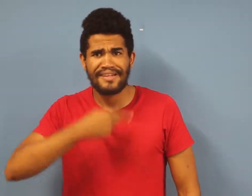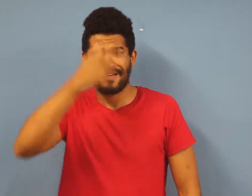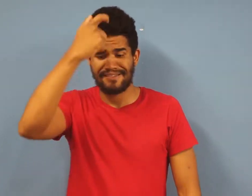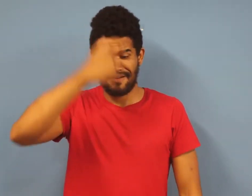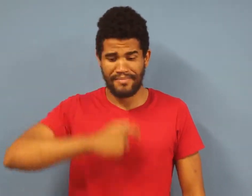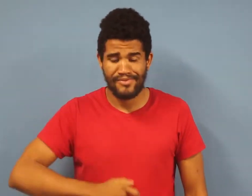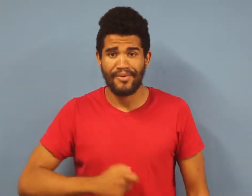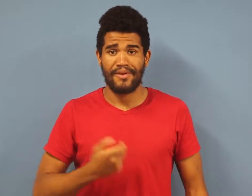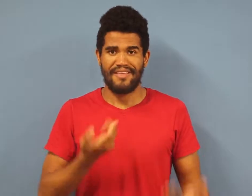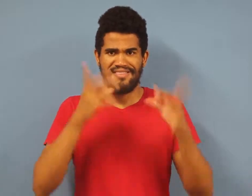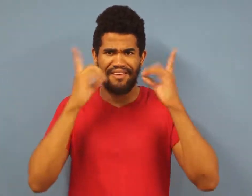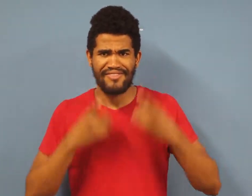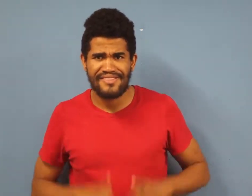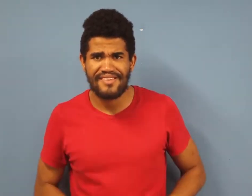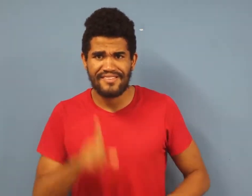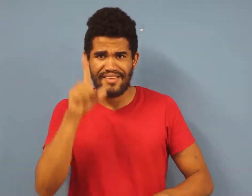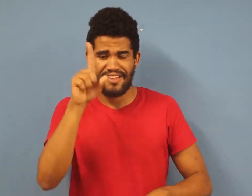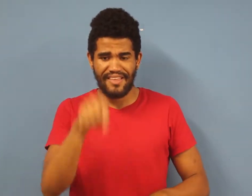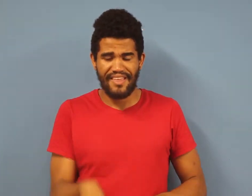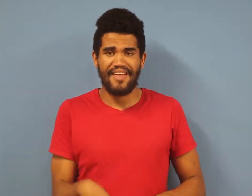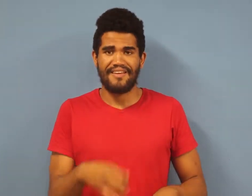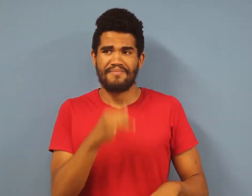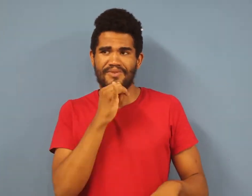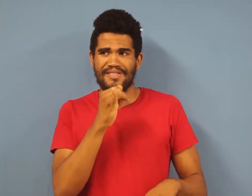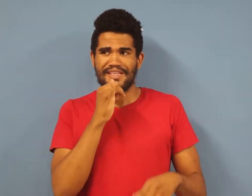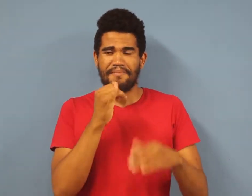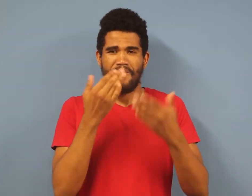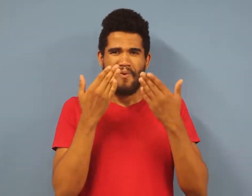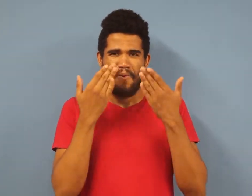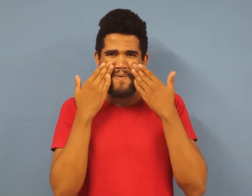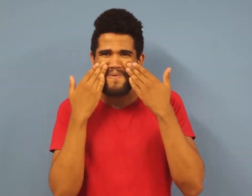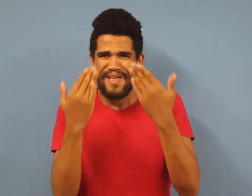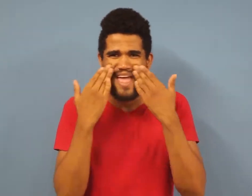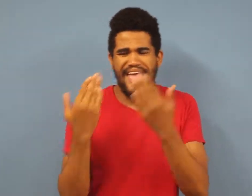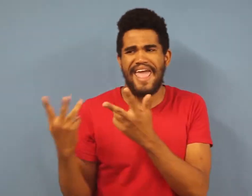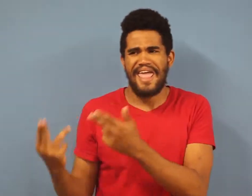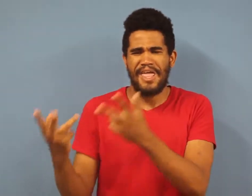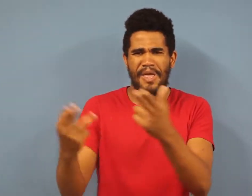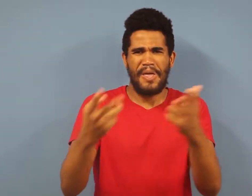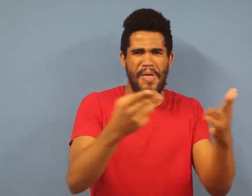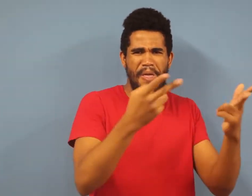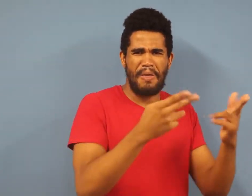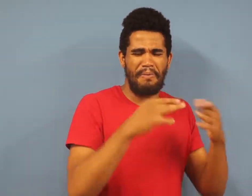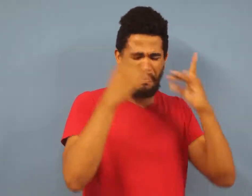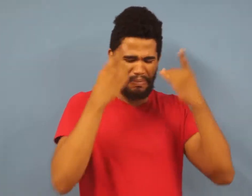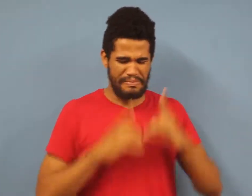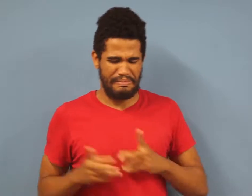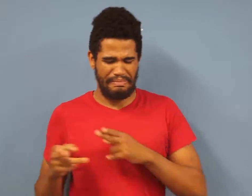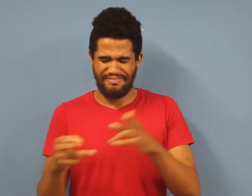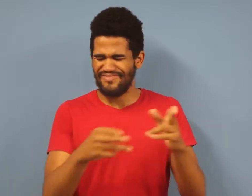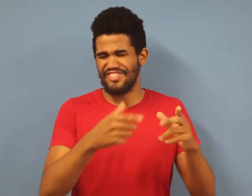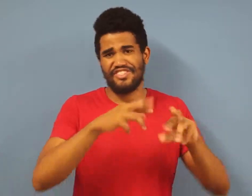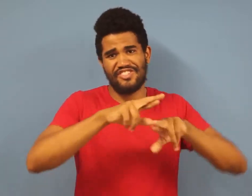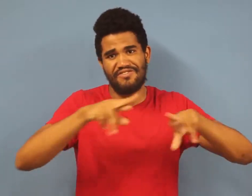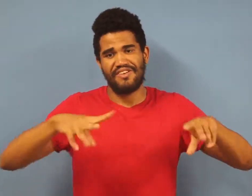que a mesma deficiência se manifesta do mesmo modo em qualquer pessoa, entre outros mitos. Essas